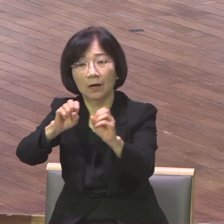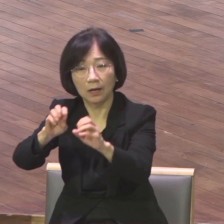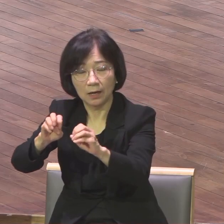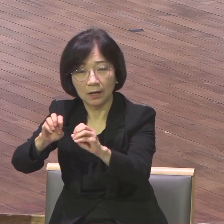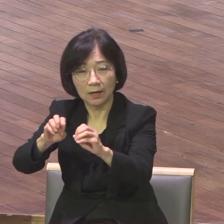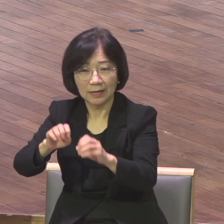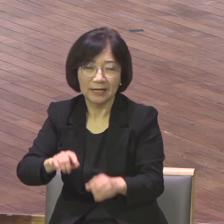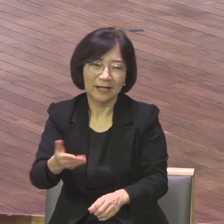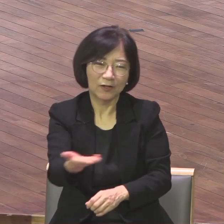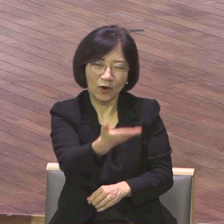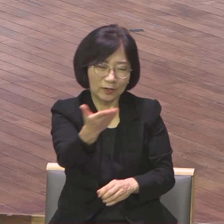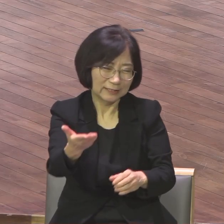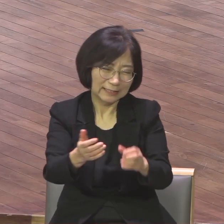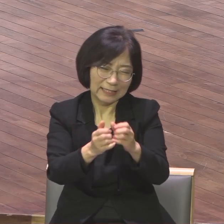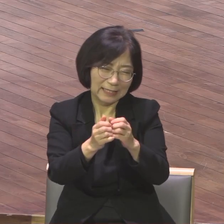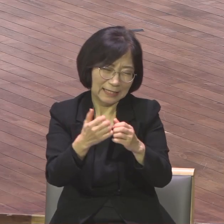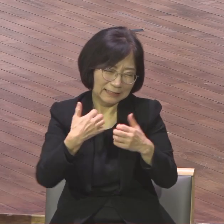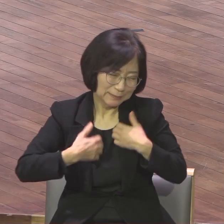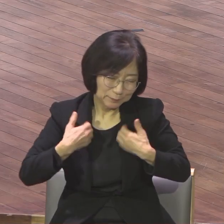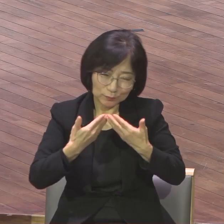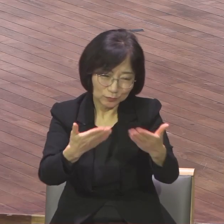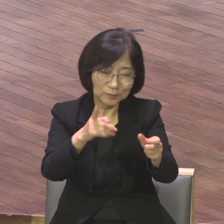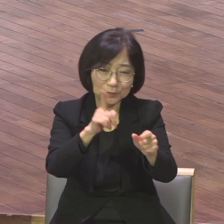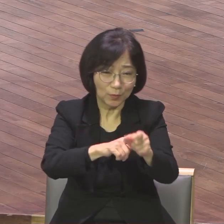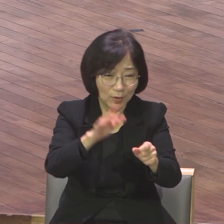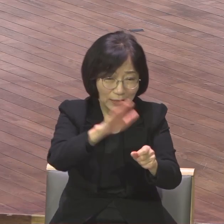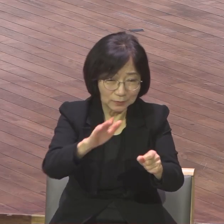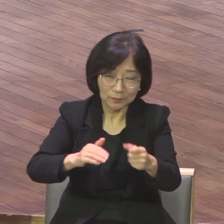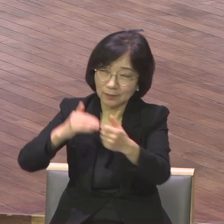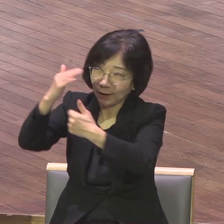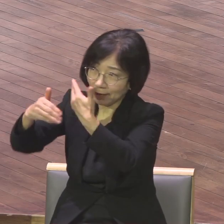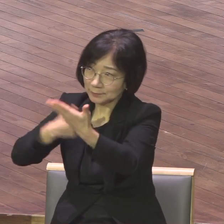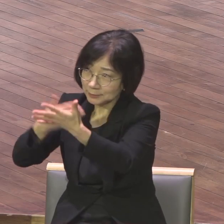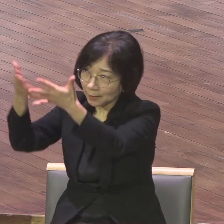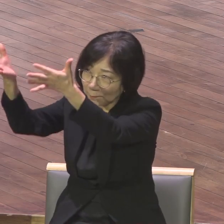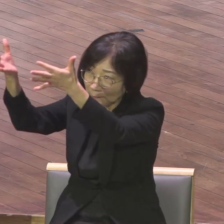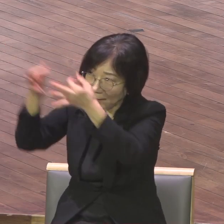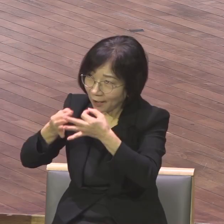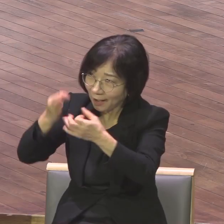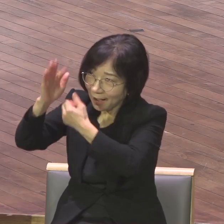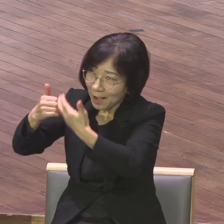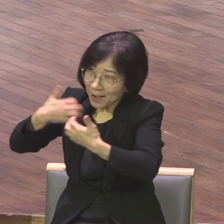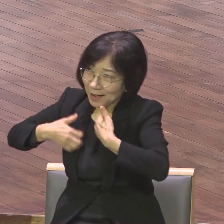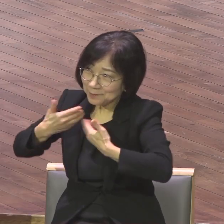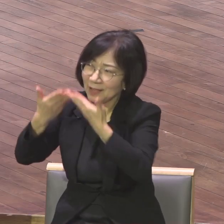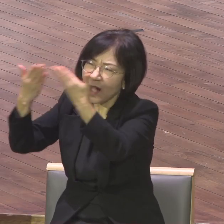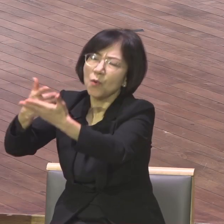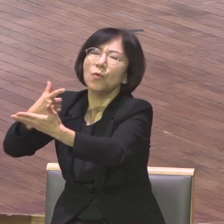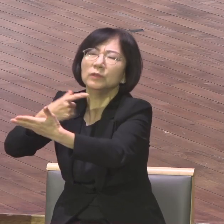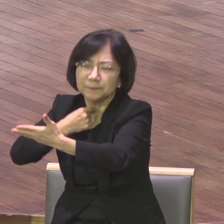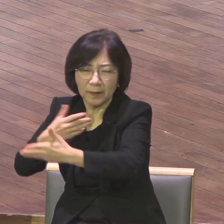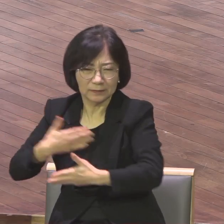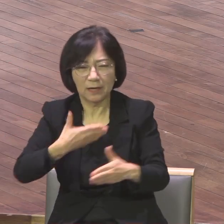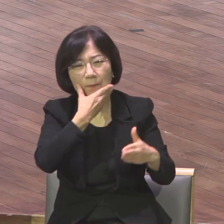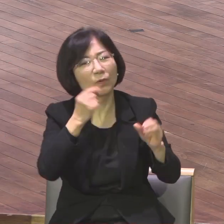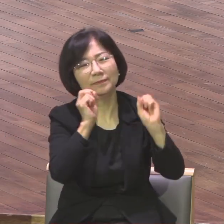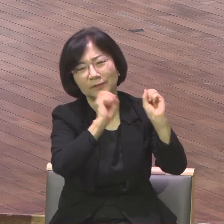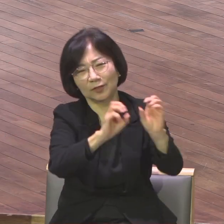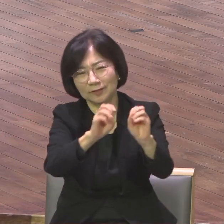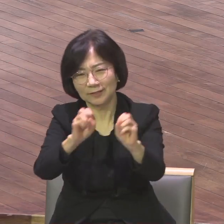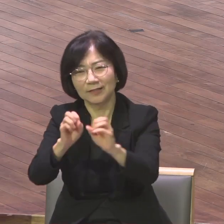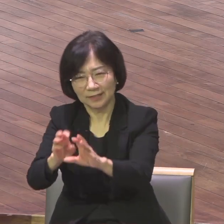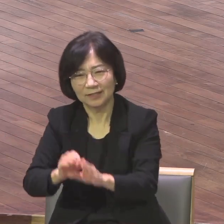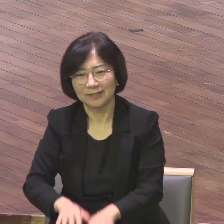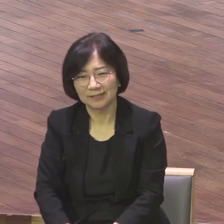사람을 기쁘게 하려 함이 아니요 오직 우리 마음을 감찰하시는 하나님을 기쁘시게 하려 함이라.